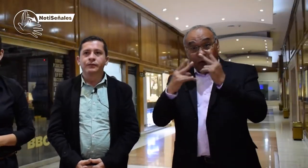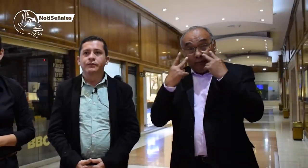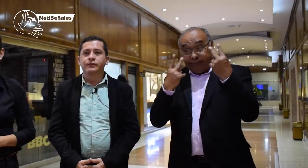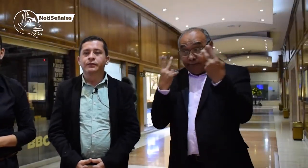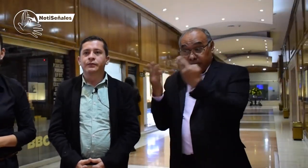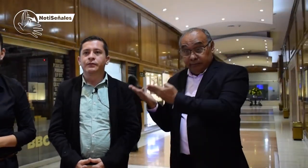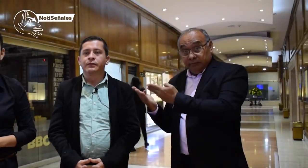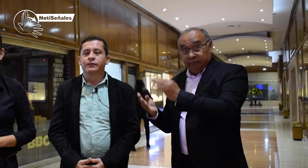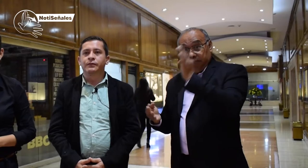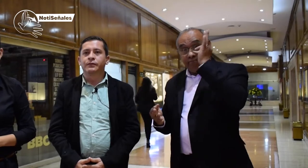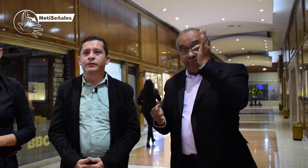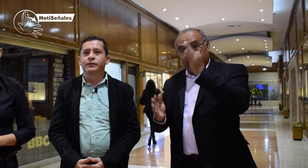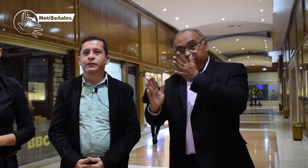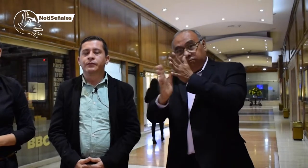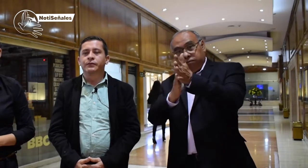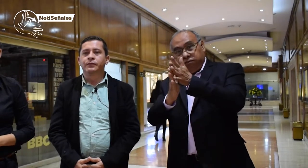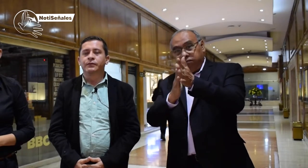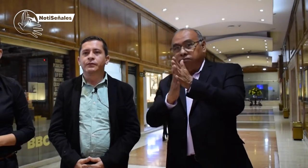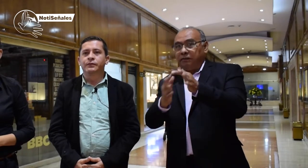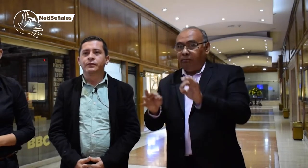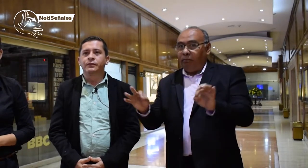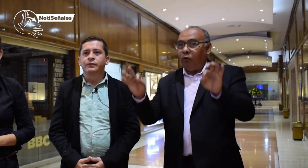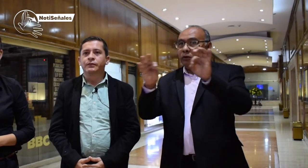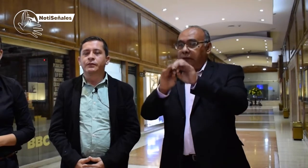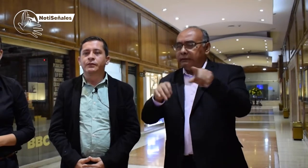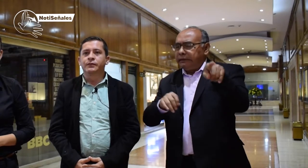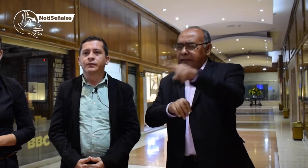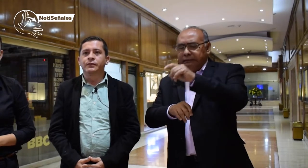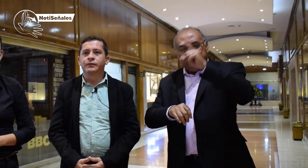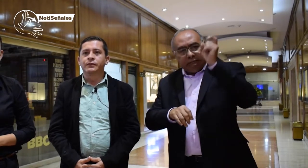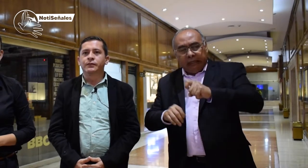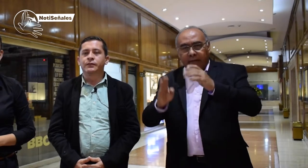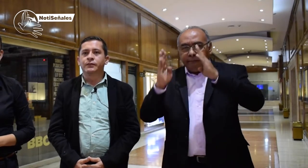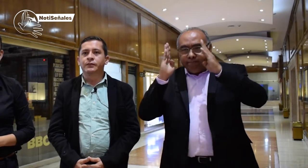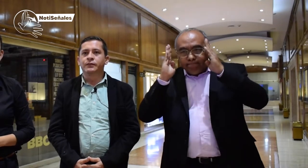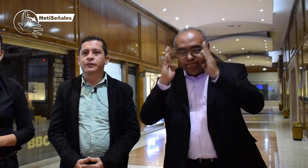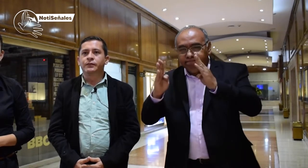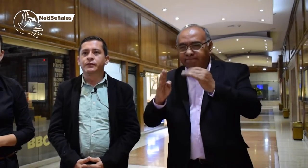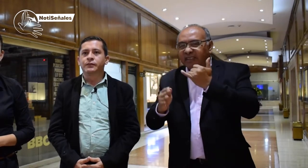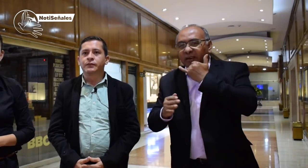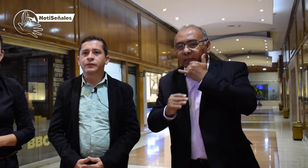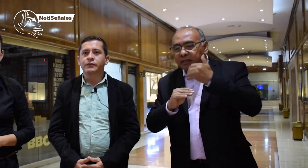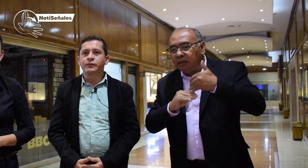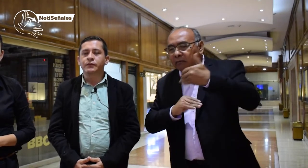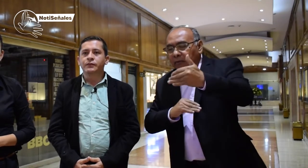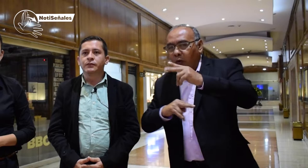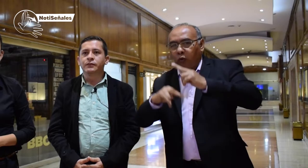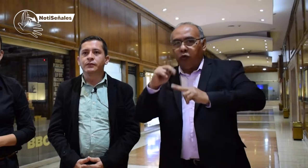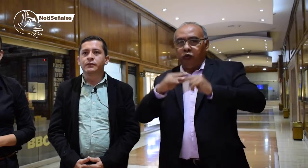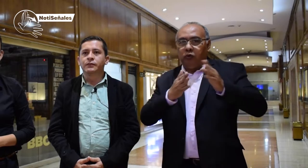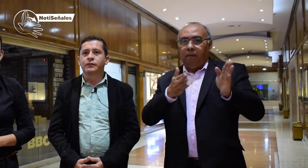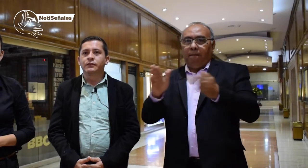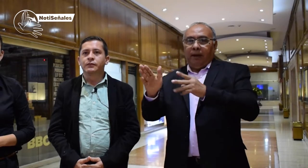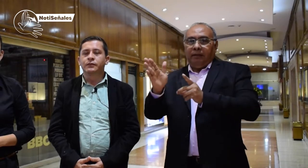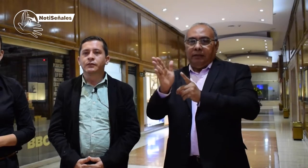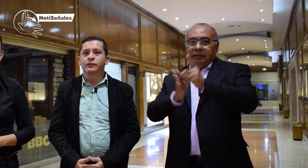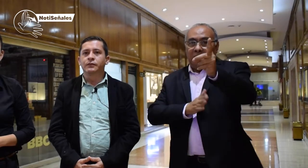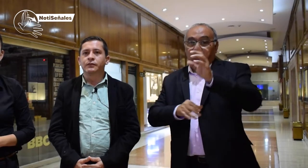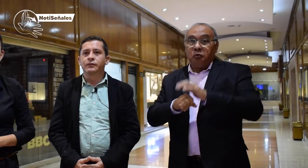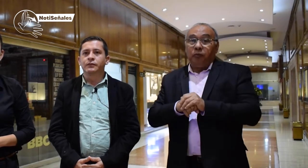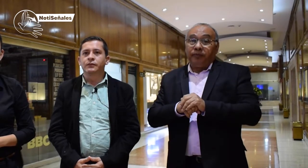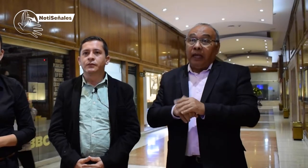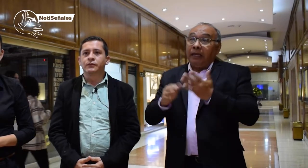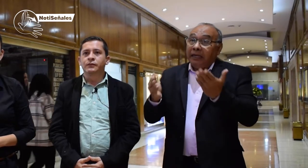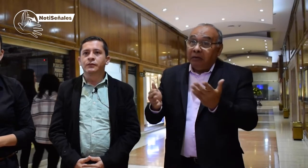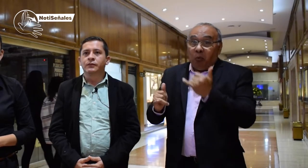Perfecto. Pues entonces aquí para toda la comunidad que lo acaba de ver, ya son testigos de que este empalme se está